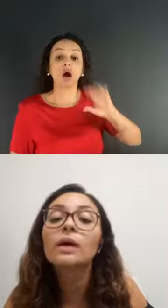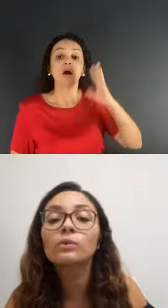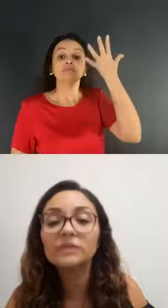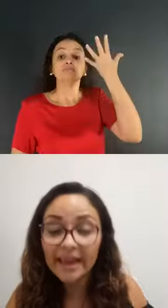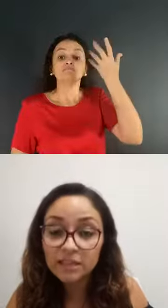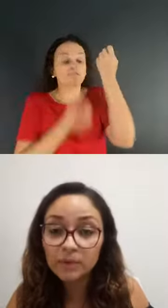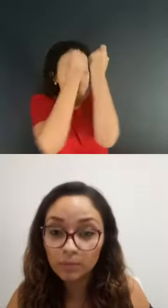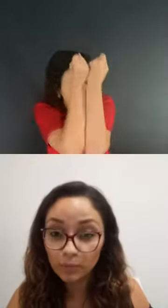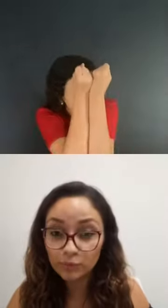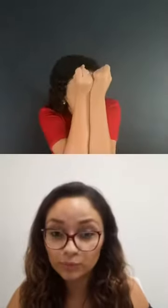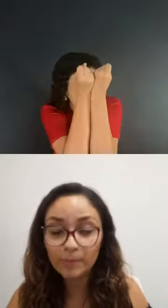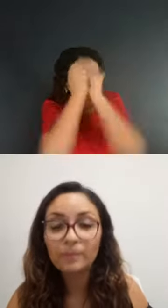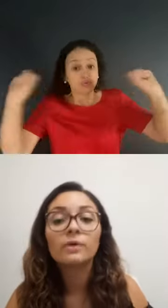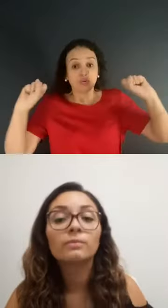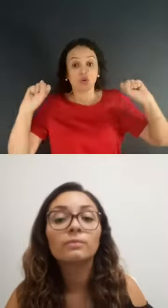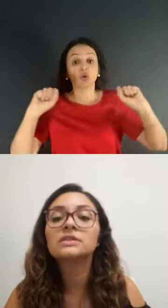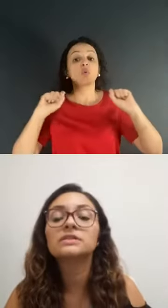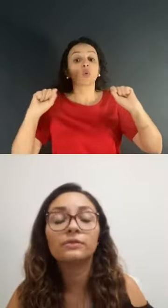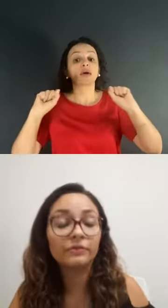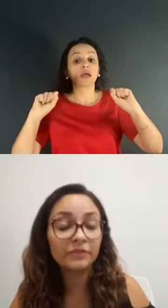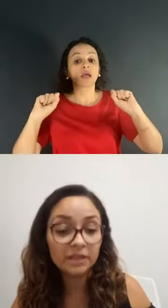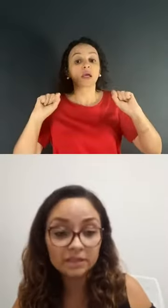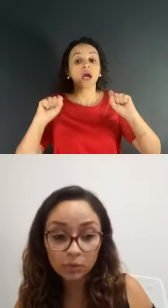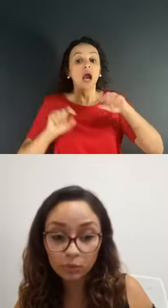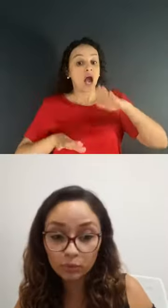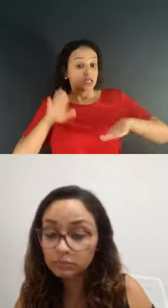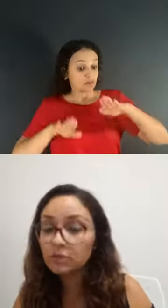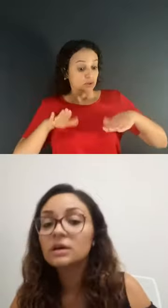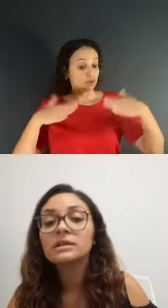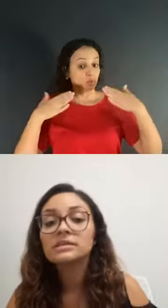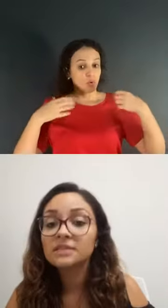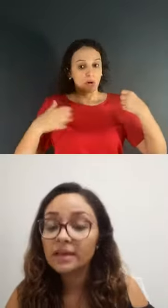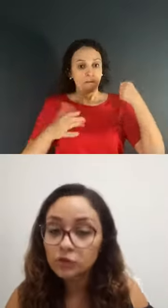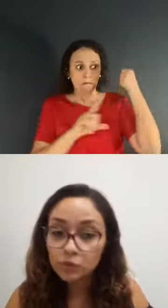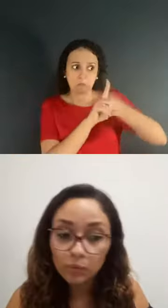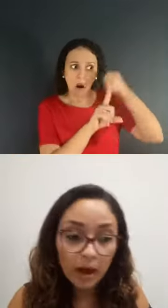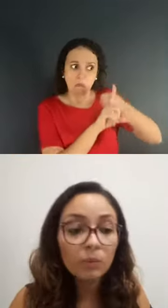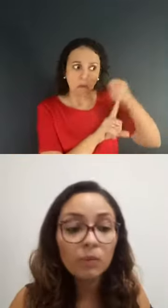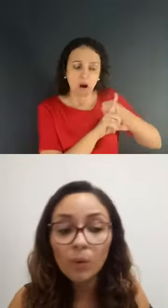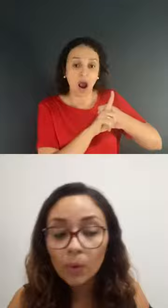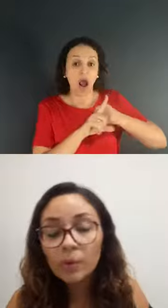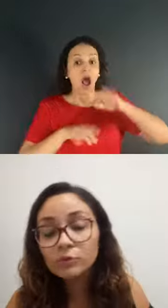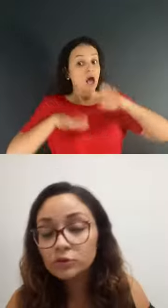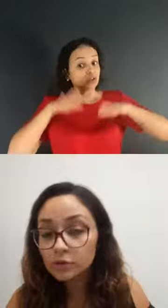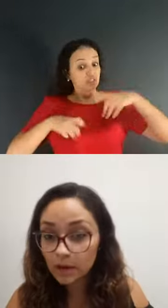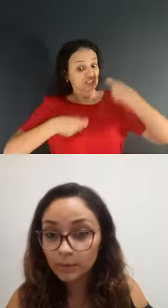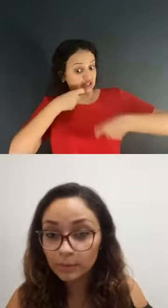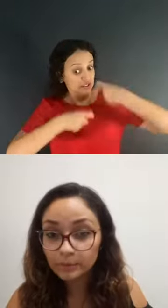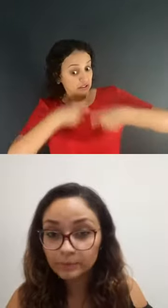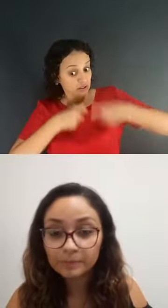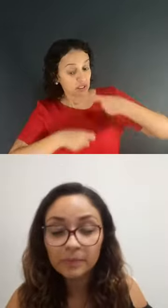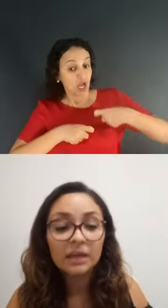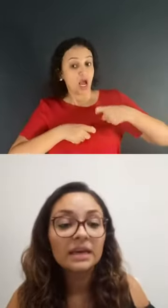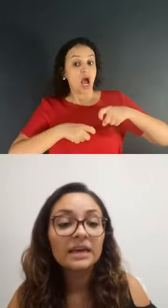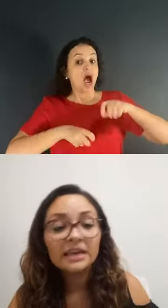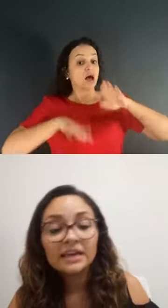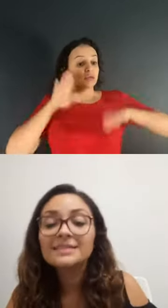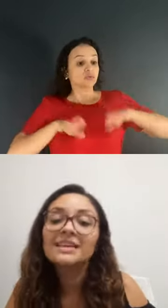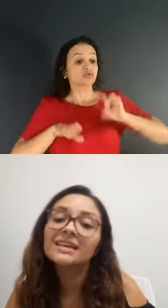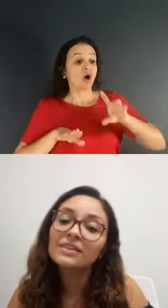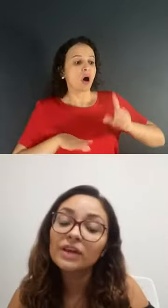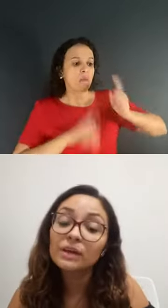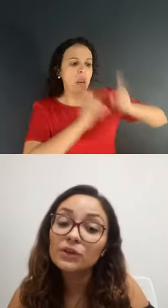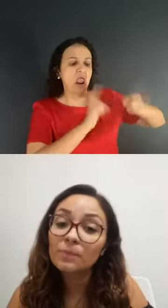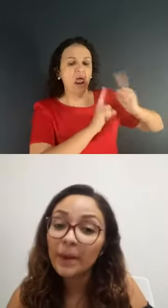é quando acontece o abuso. Pode ser físico, sexual ou emocional. E